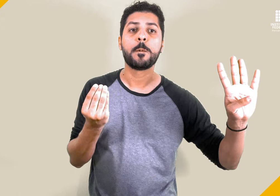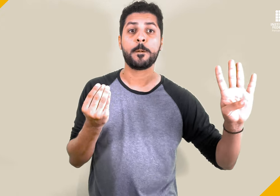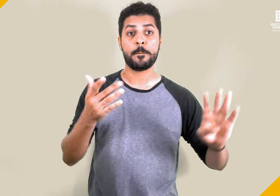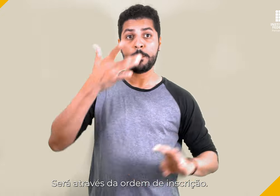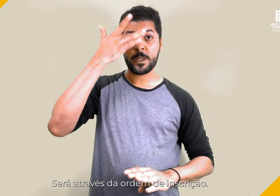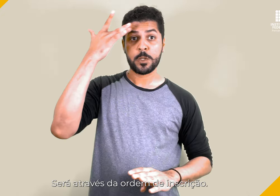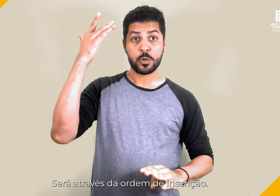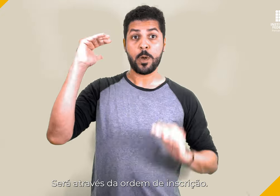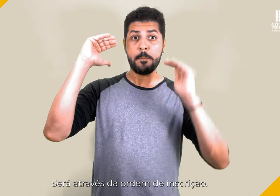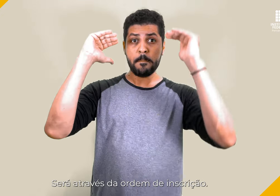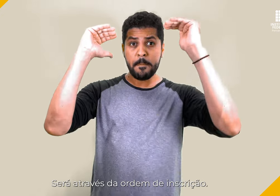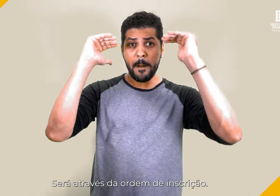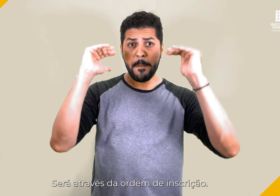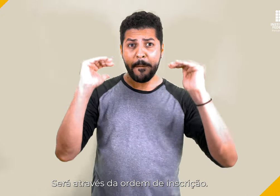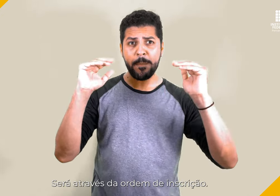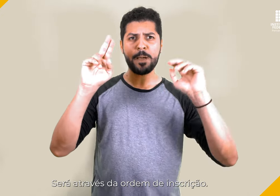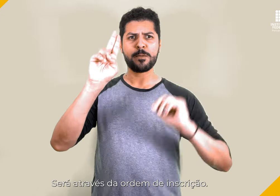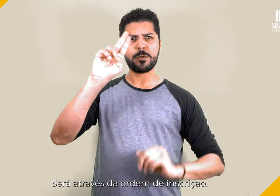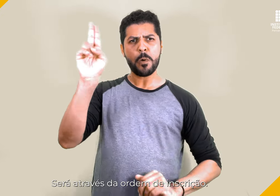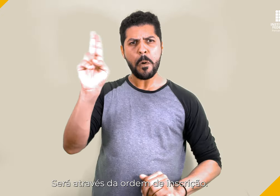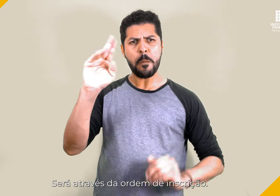Será através da ordem de inscrição.